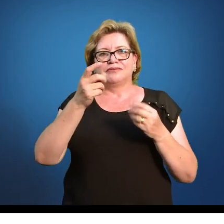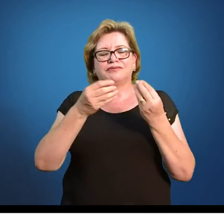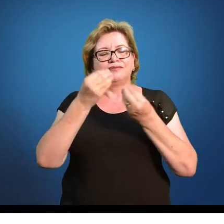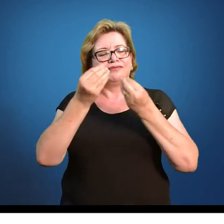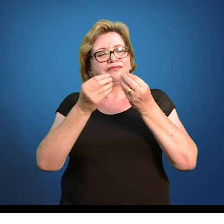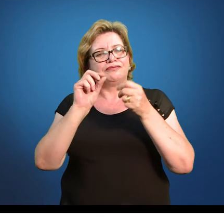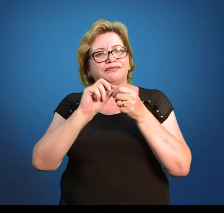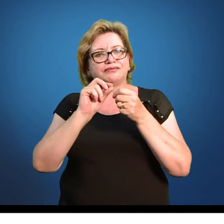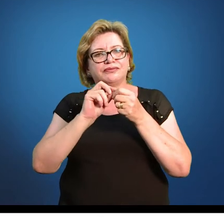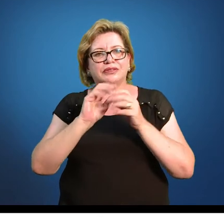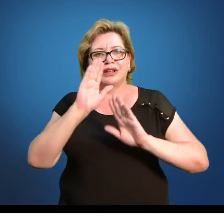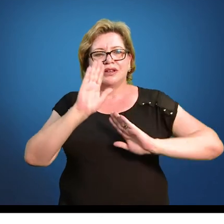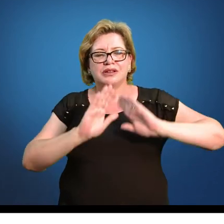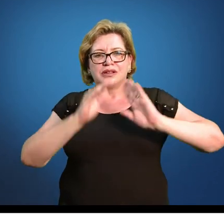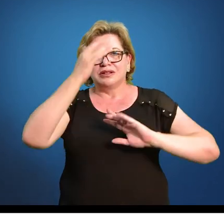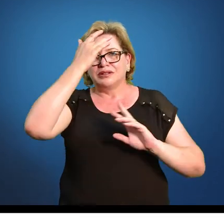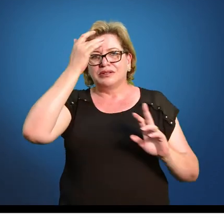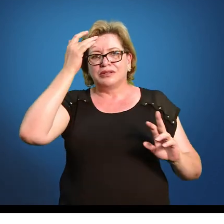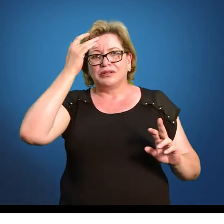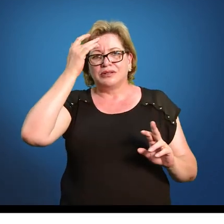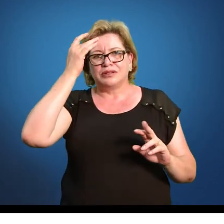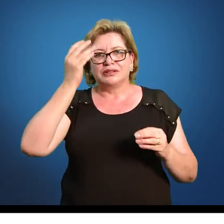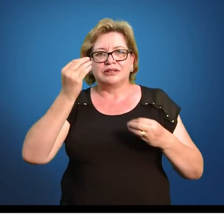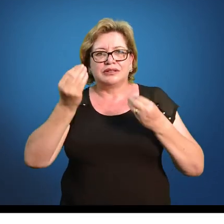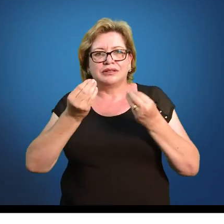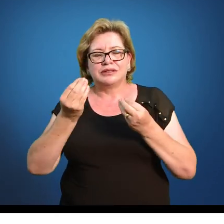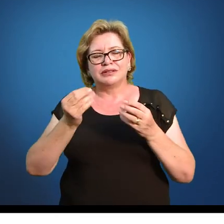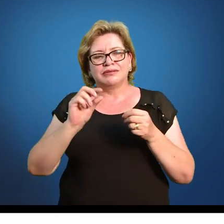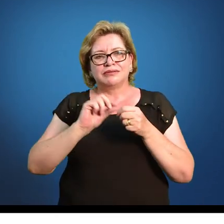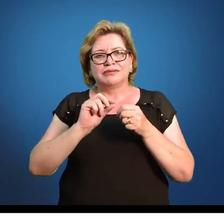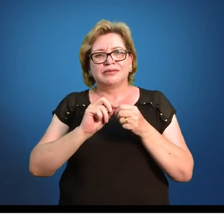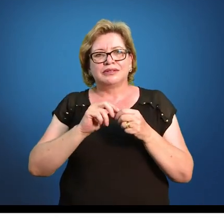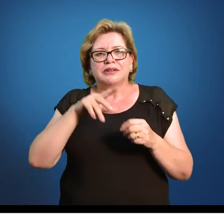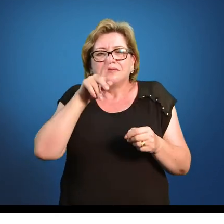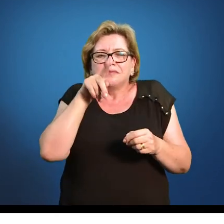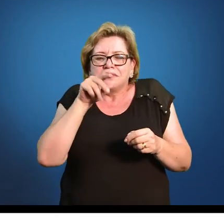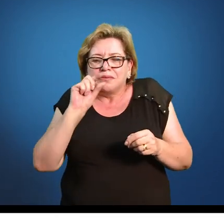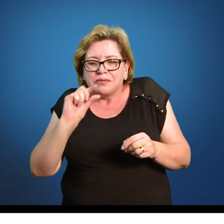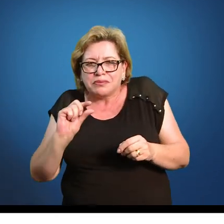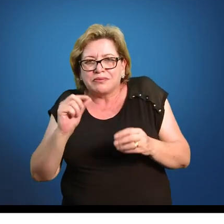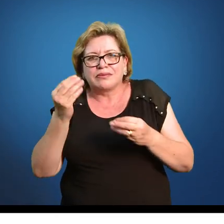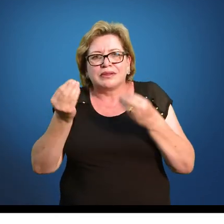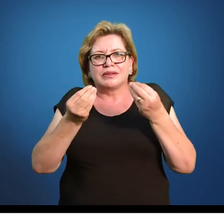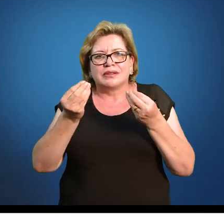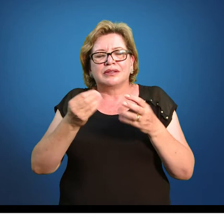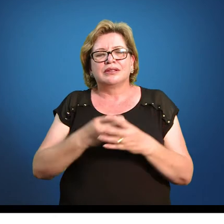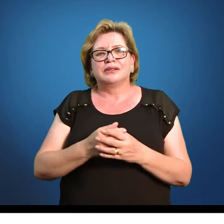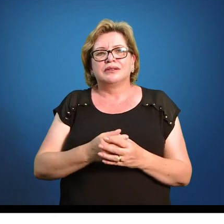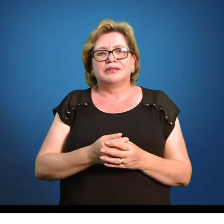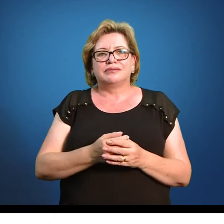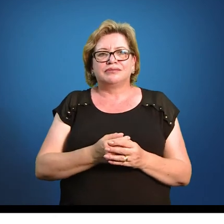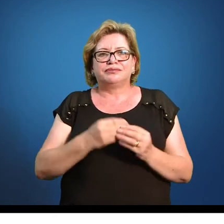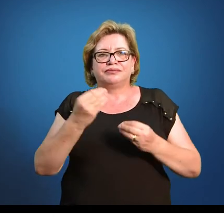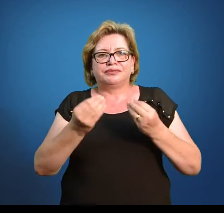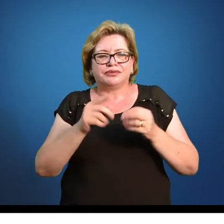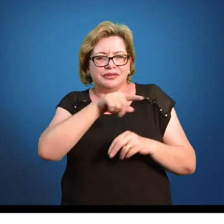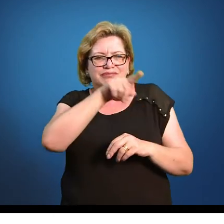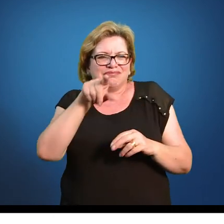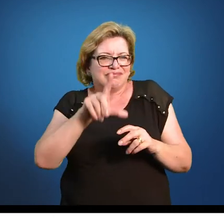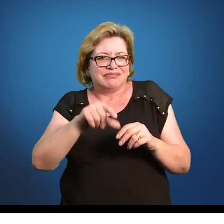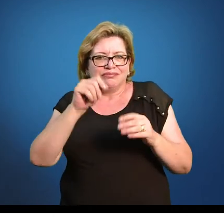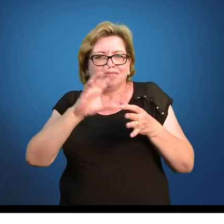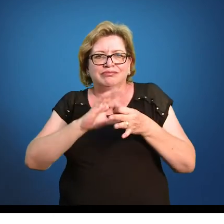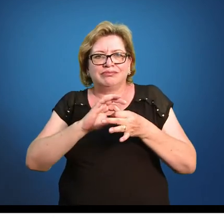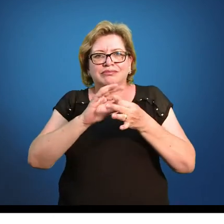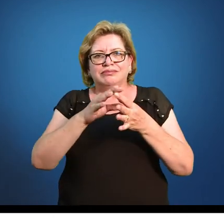né? Alguns gostam de colocar por ser média ponderada, um pezinho aqui embaixo ou MP, né? Aí fica a critério de